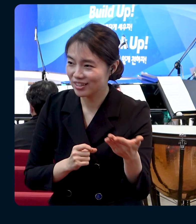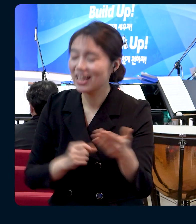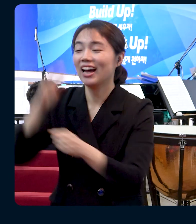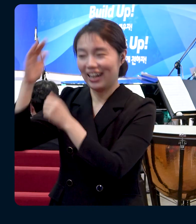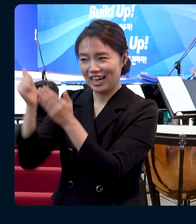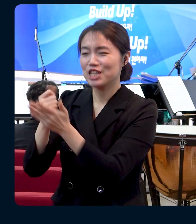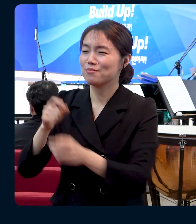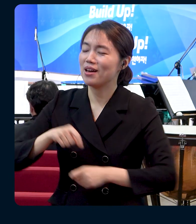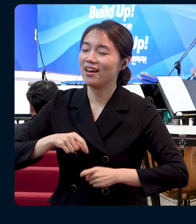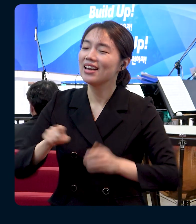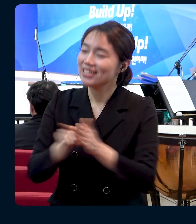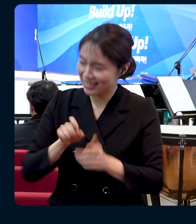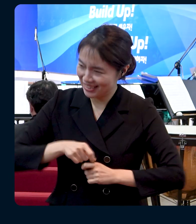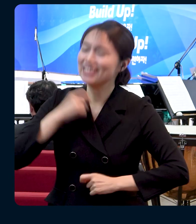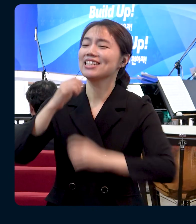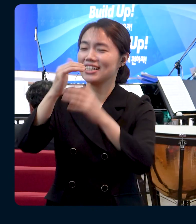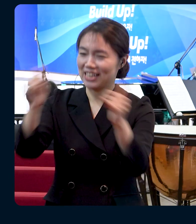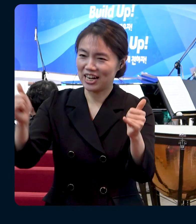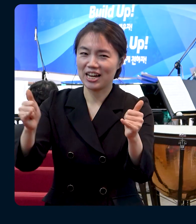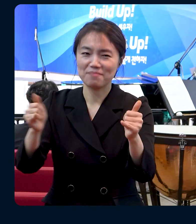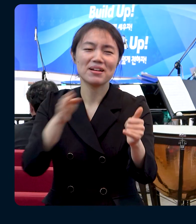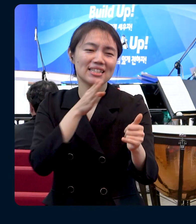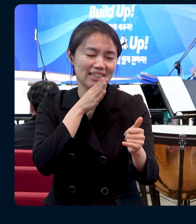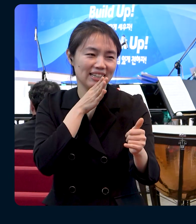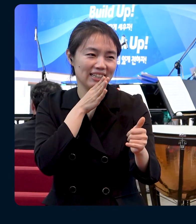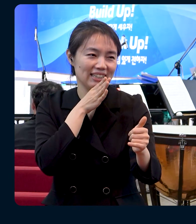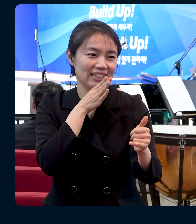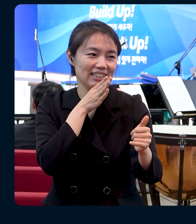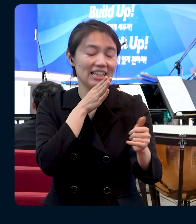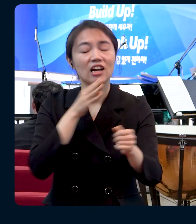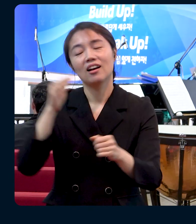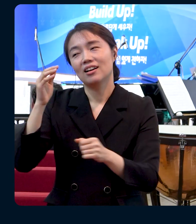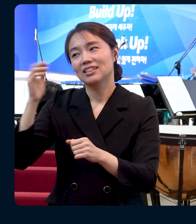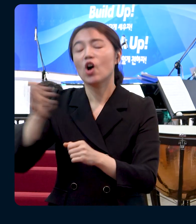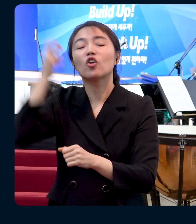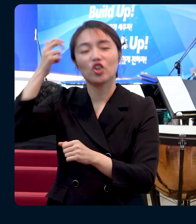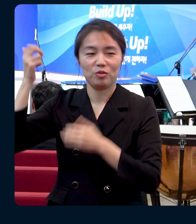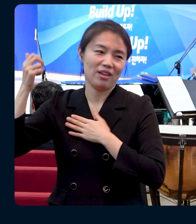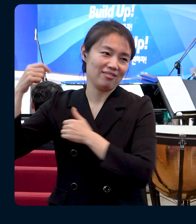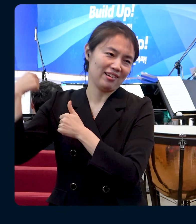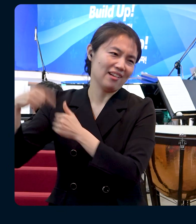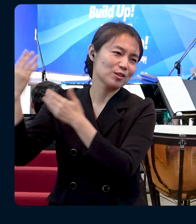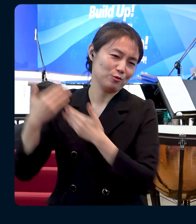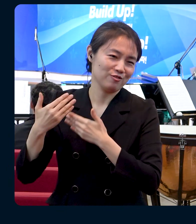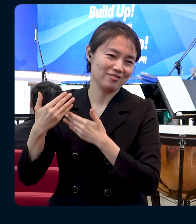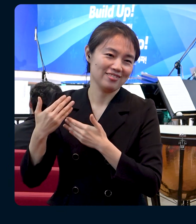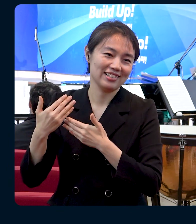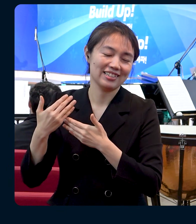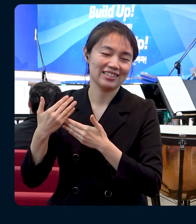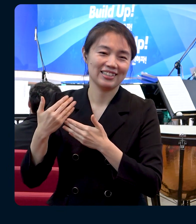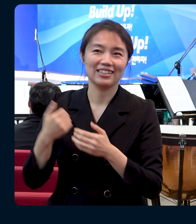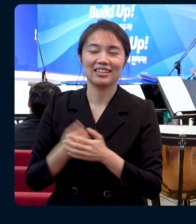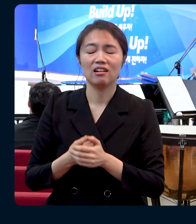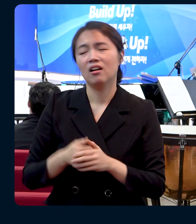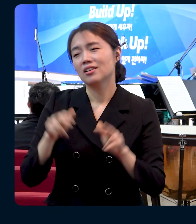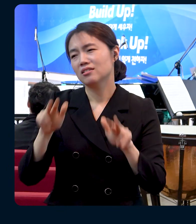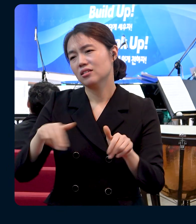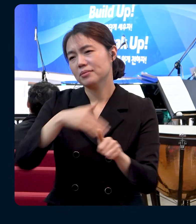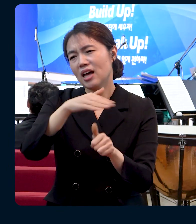거예요. 여러분 다가 신실한 하나님의 사람입니다. 성령께서 그렇게 말하라고